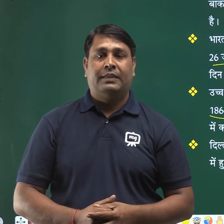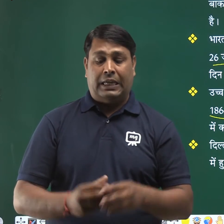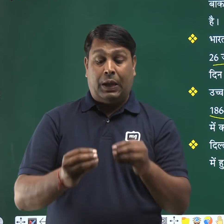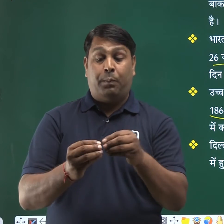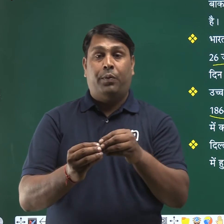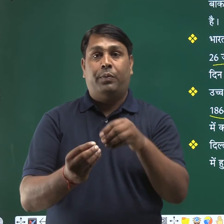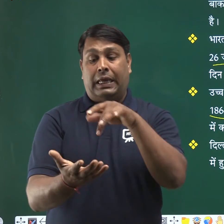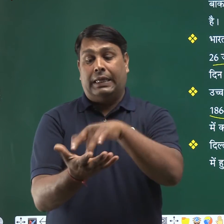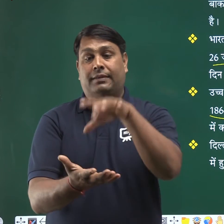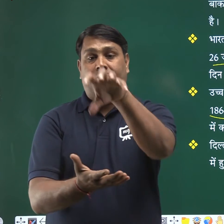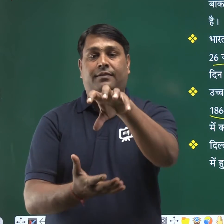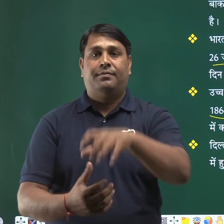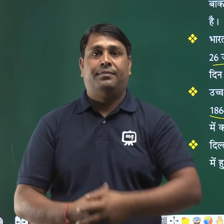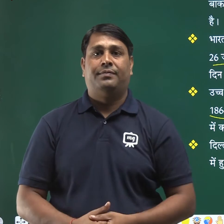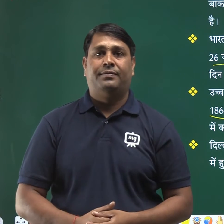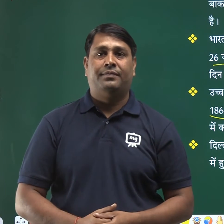बम्बई